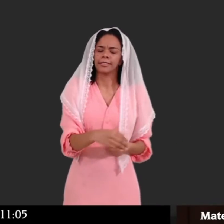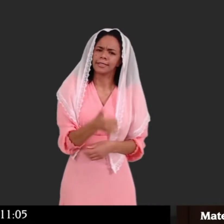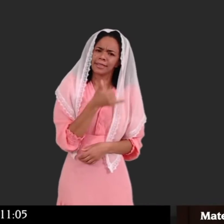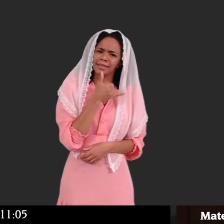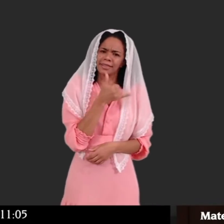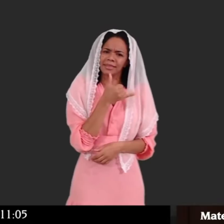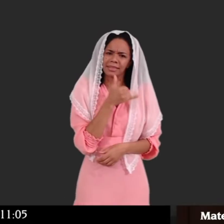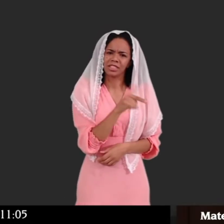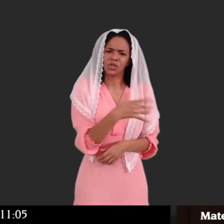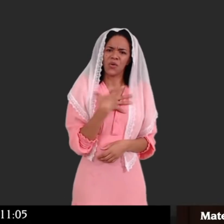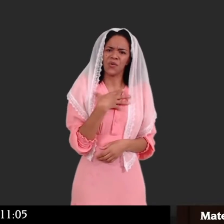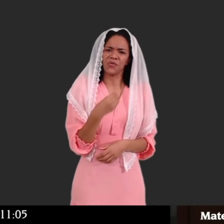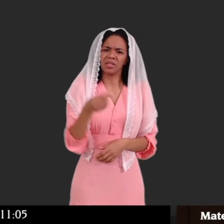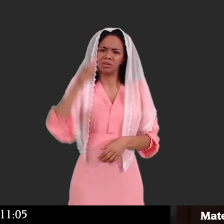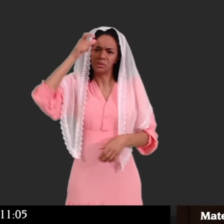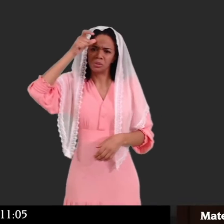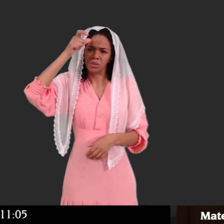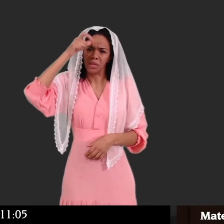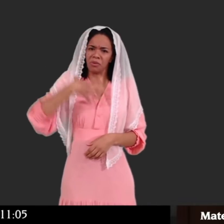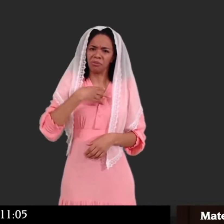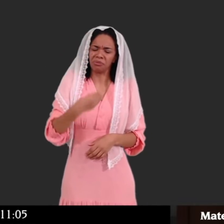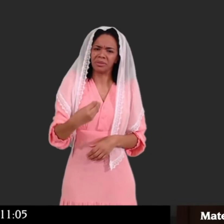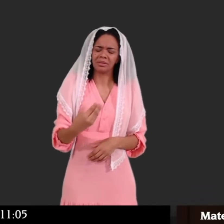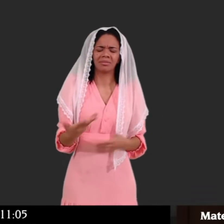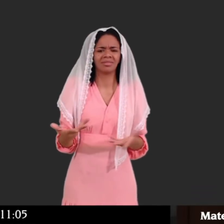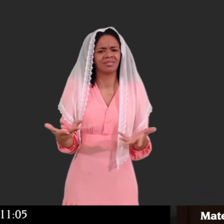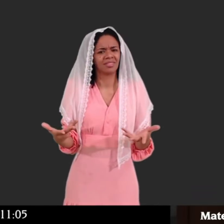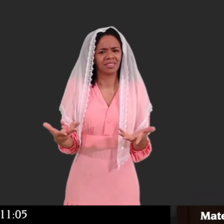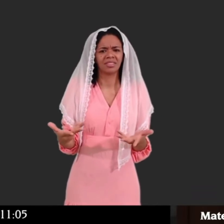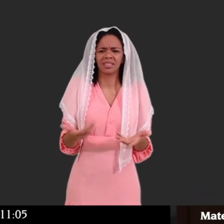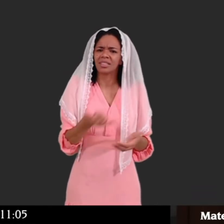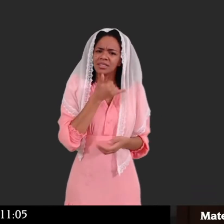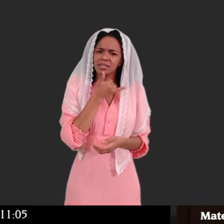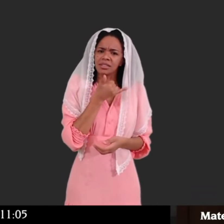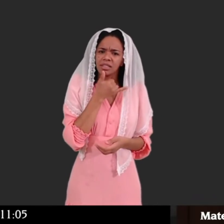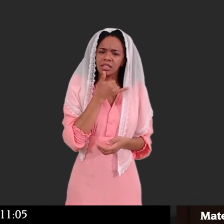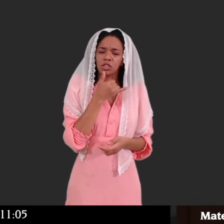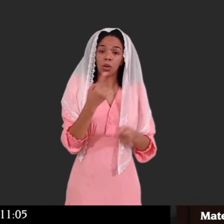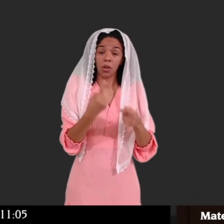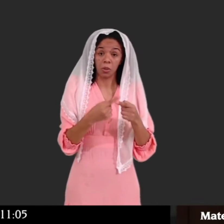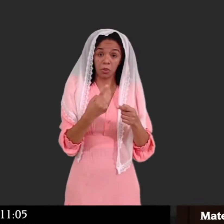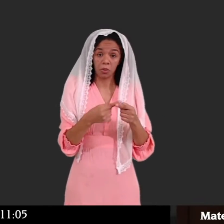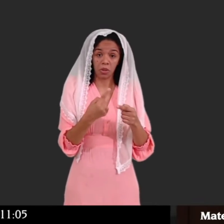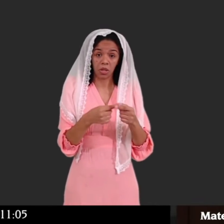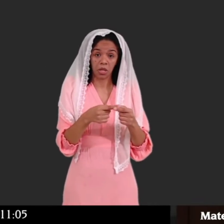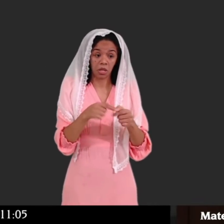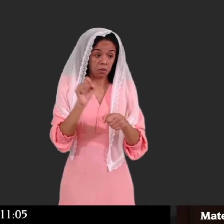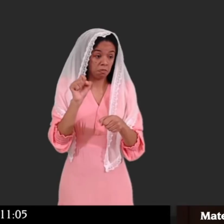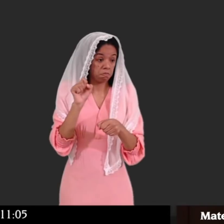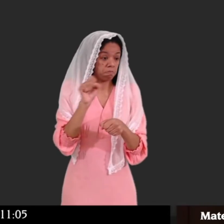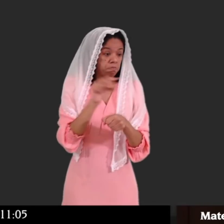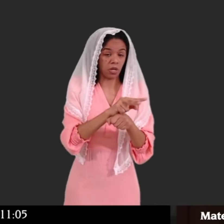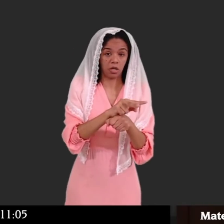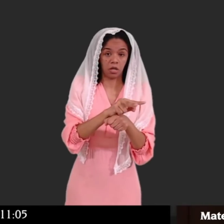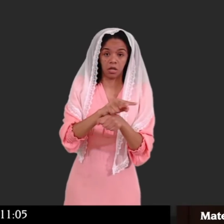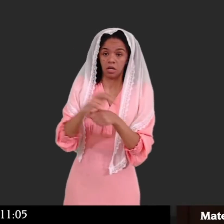maligno. Filho do maligno. Porque se ele inocular o veneno e a pessoa não reagir,